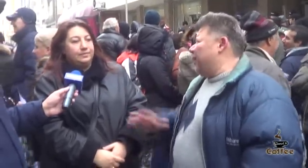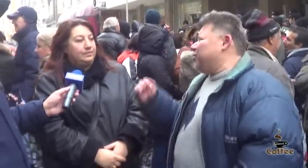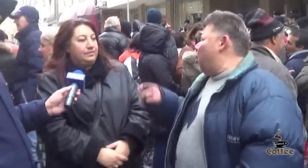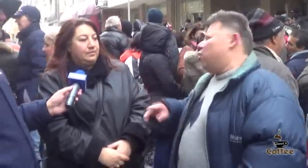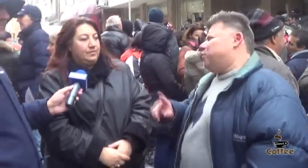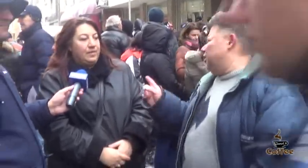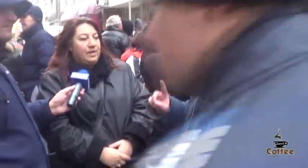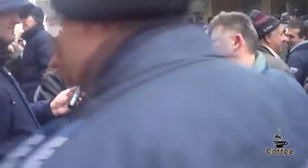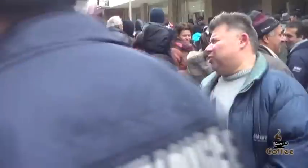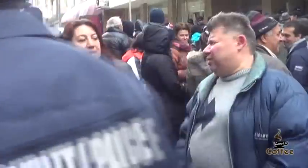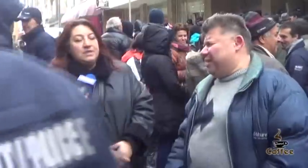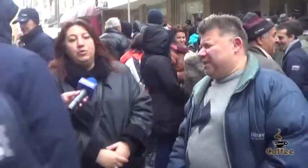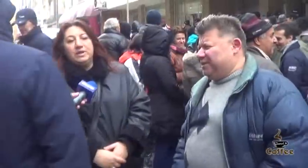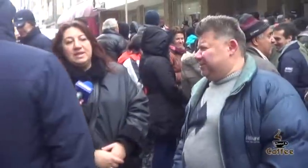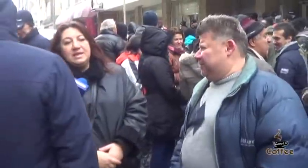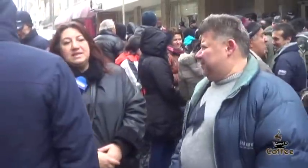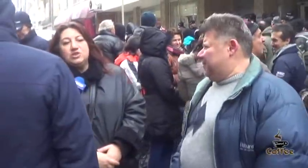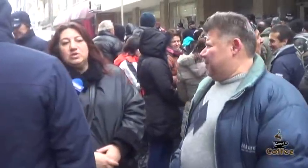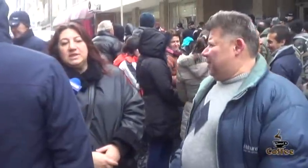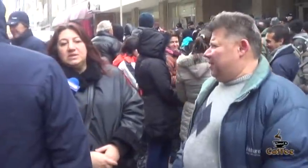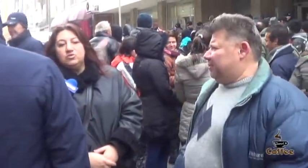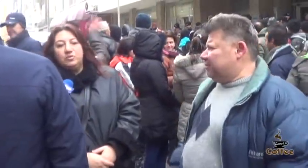Чакай камерата. Според нас нищо не се случва без